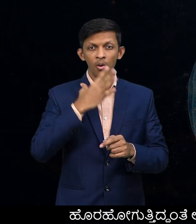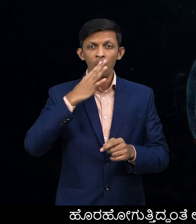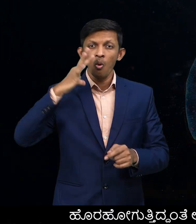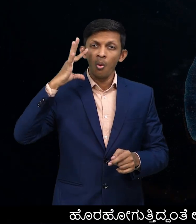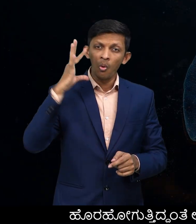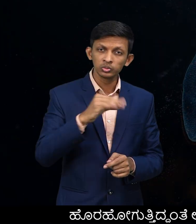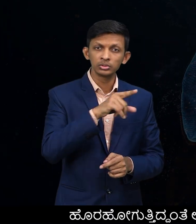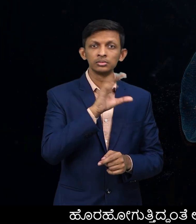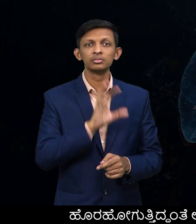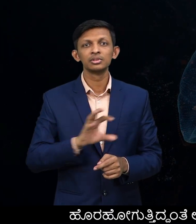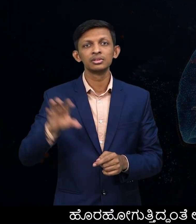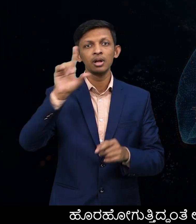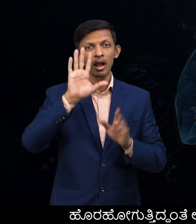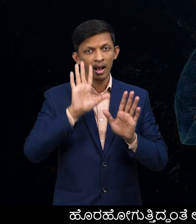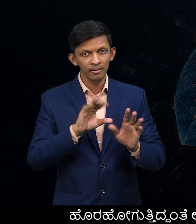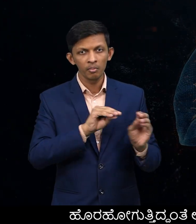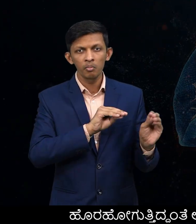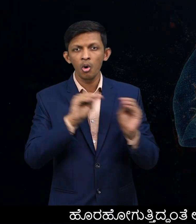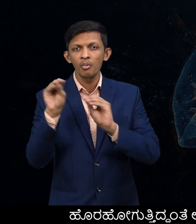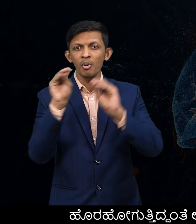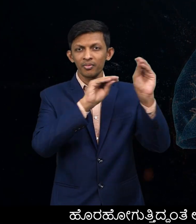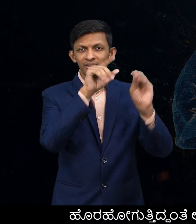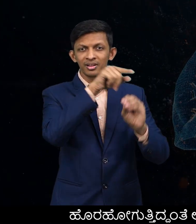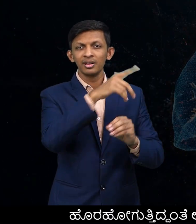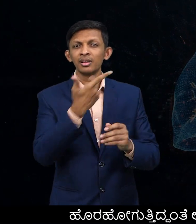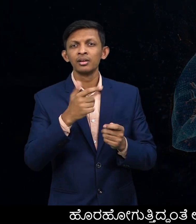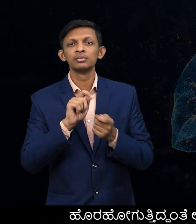ಹೊರಹೋಗುತ್ತಿದ್ದಂತೆ ಅವುಗಳ ಮೂಲ ಸ್ಥಿತಿಗೆ ಮರಳುತ್ತವೆ.